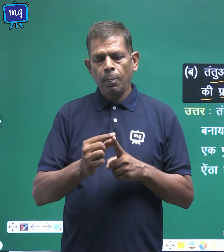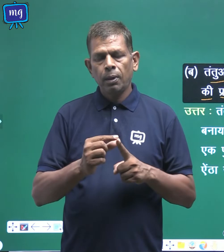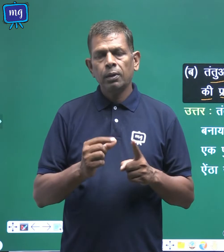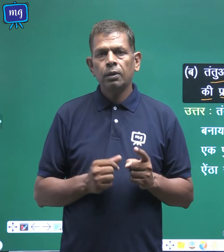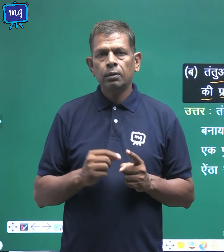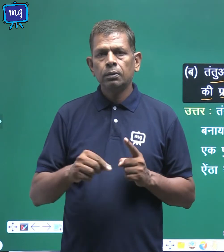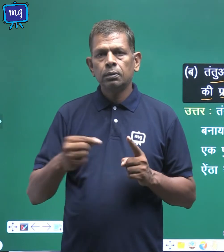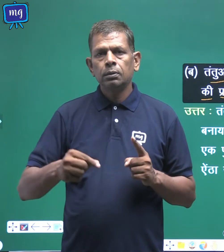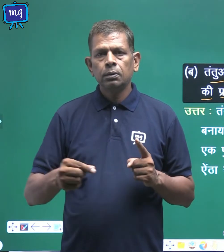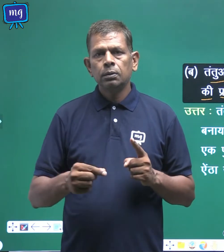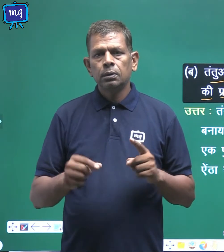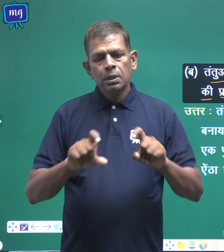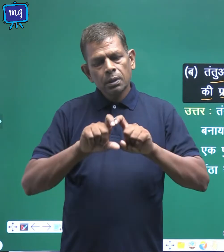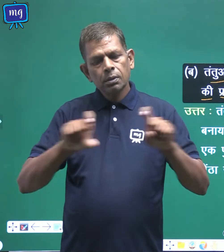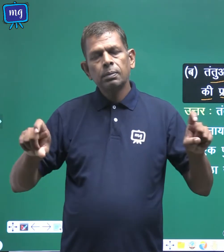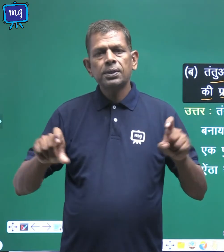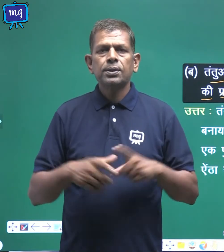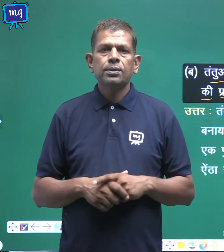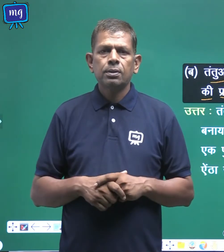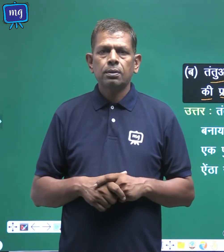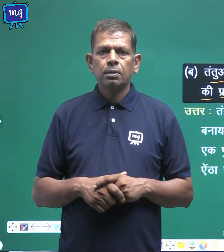प्रक्रिया स्पष्ट कीजिए।